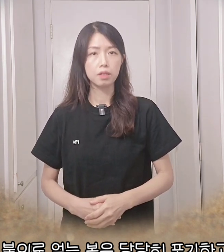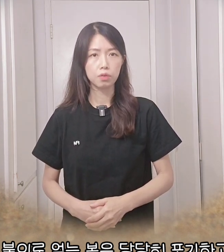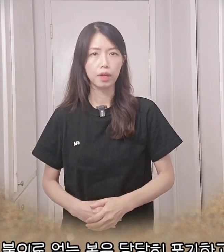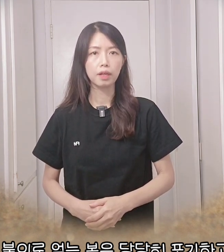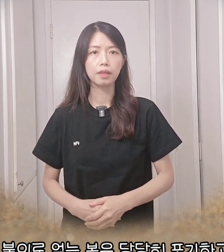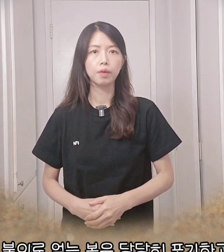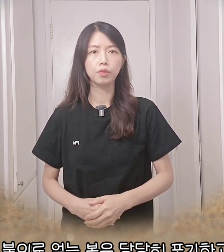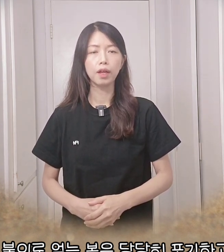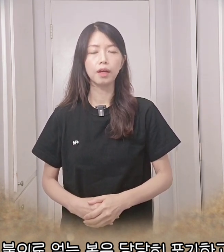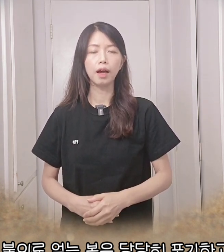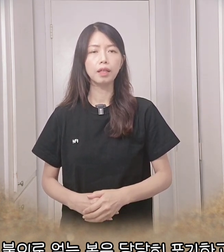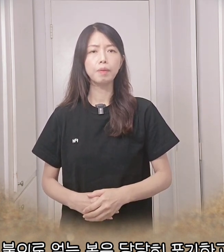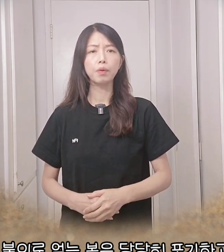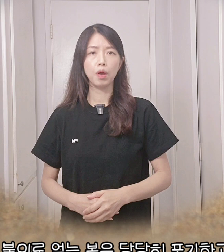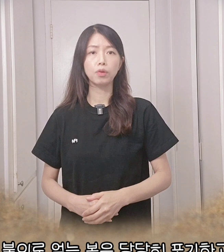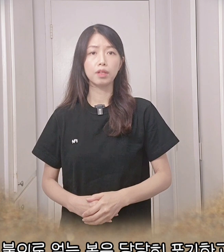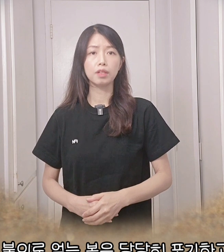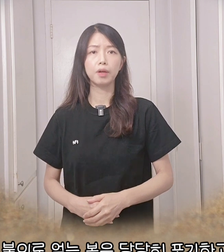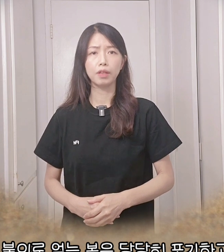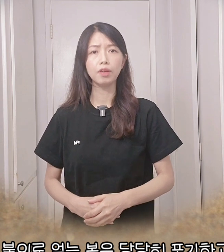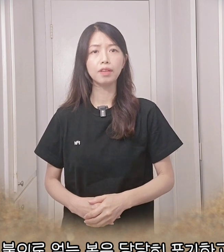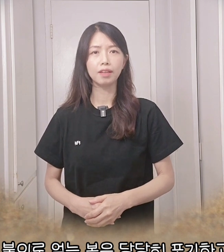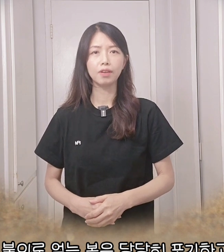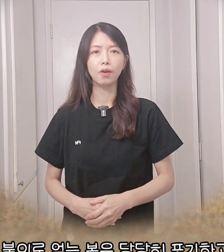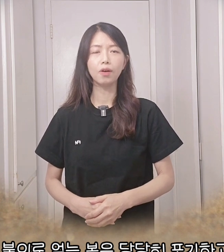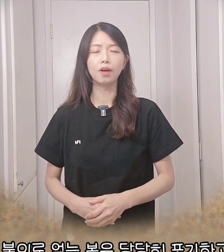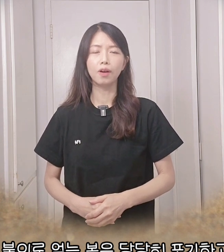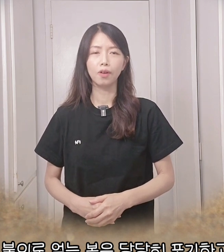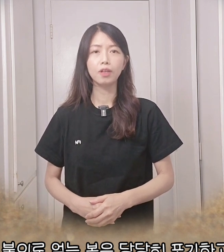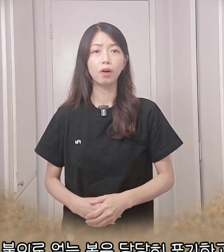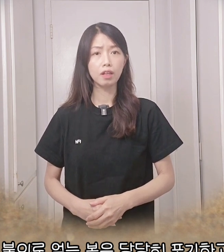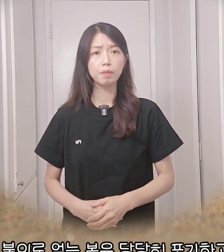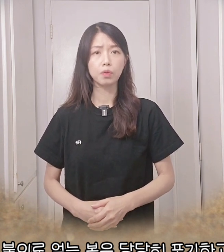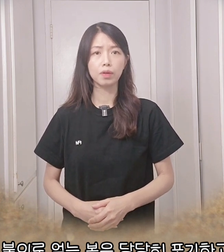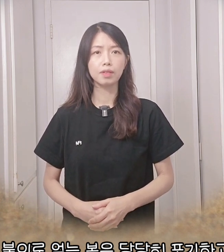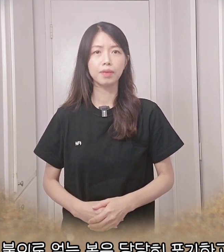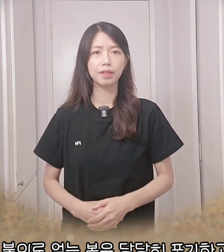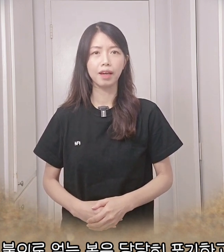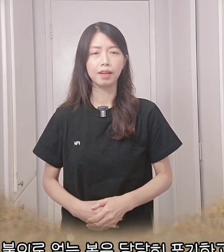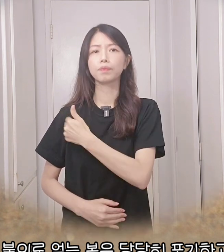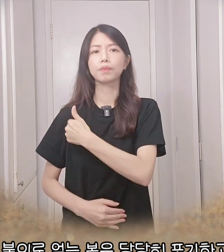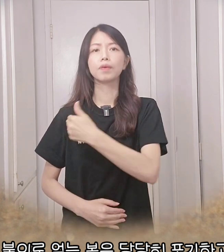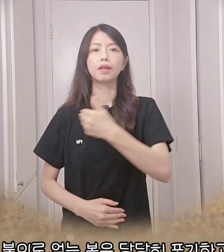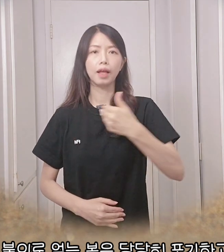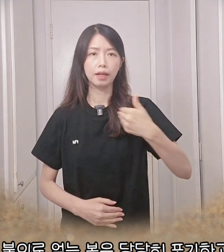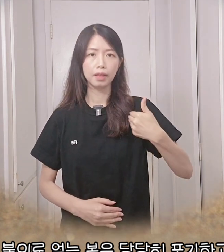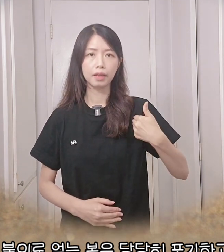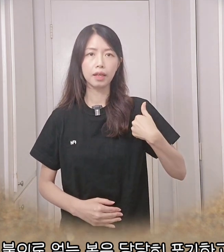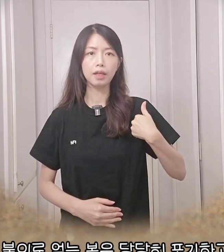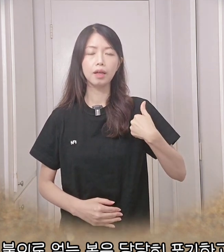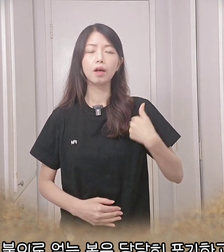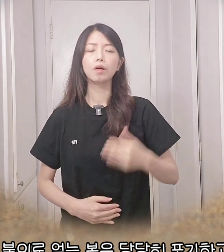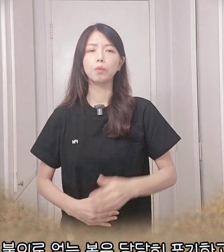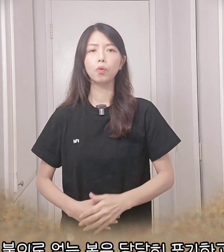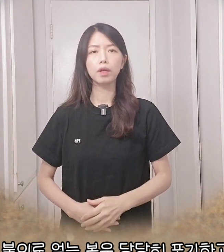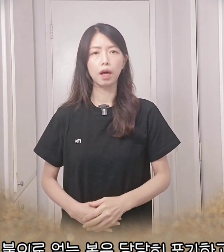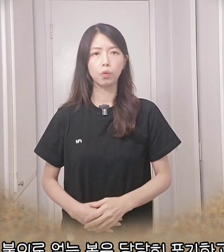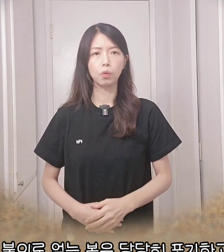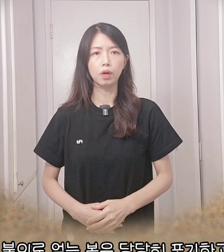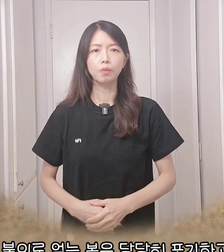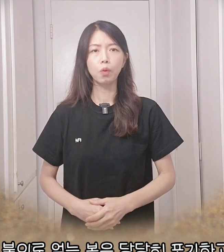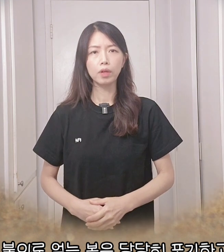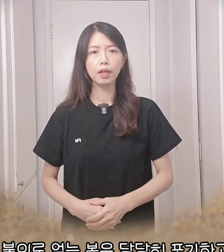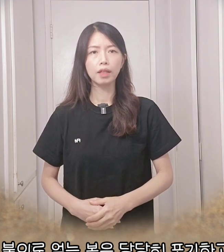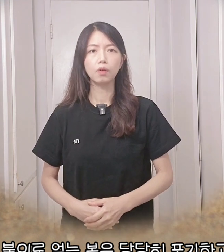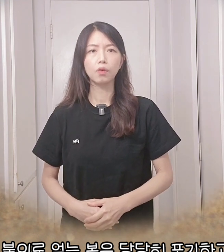가지가 있을 수가 있기 때문에 하나만 외우고 계시면 안 된다는 거 기억하시면 좋겠습니다. 당당히